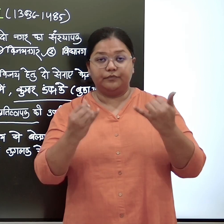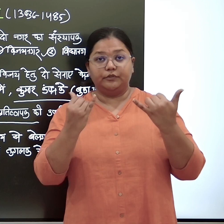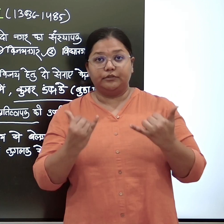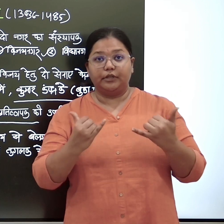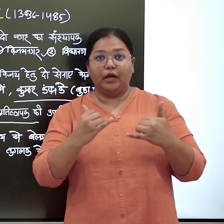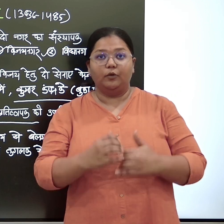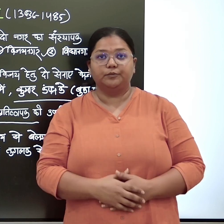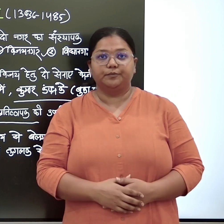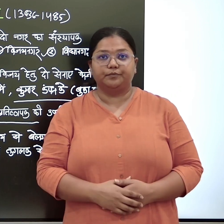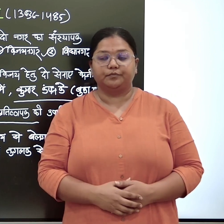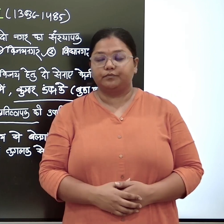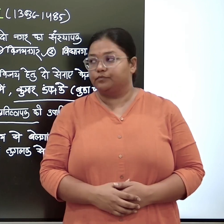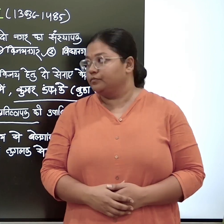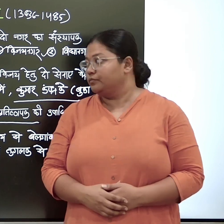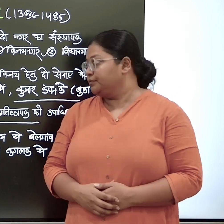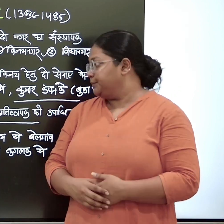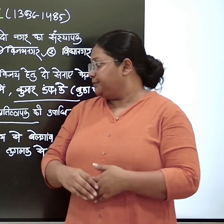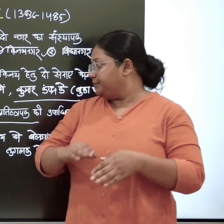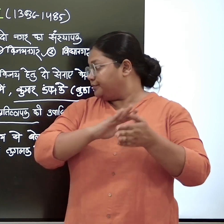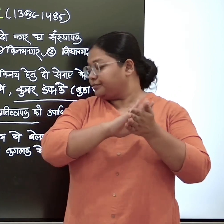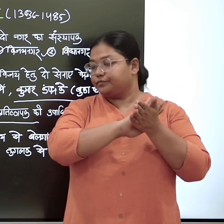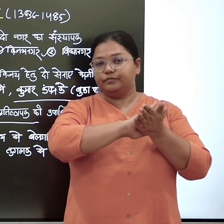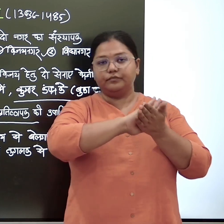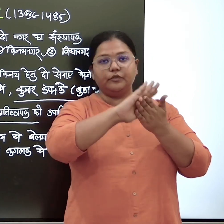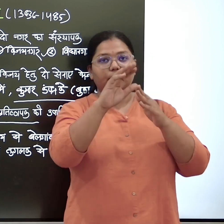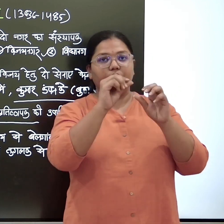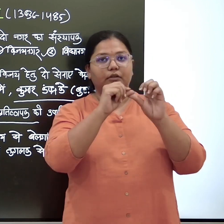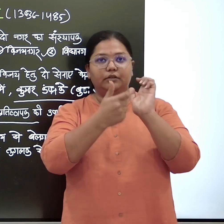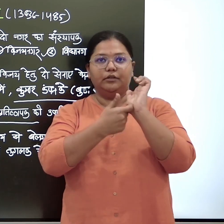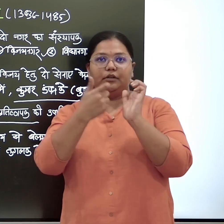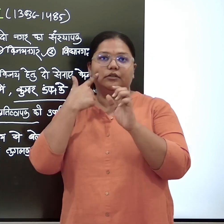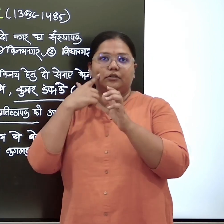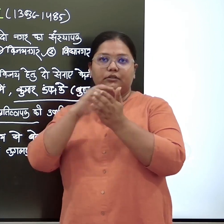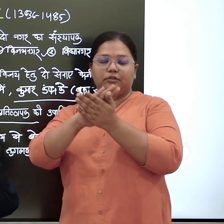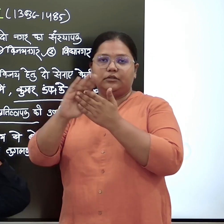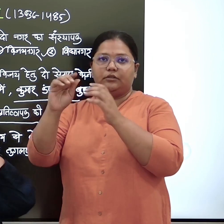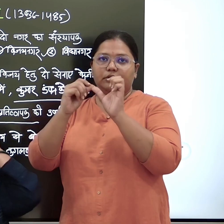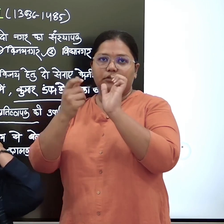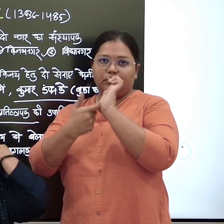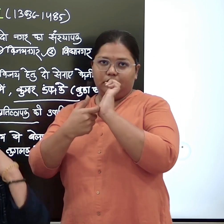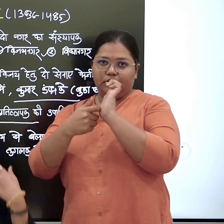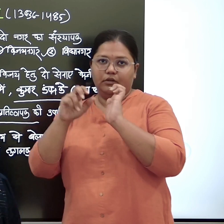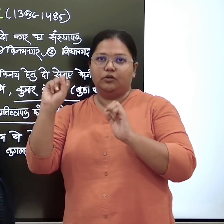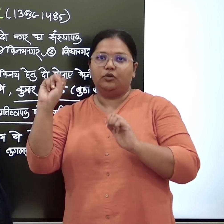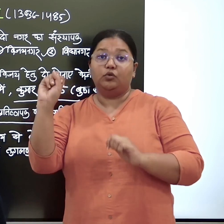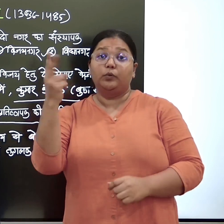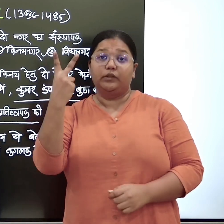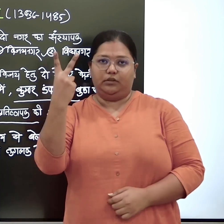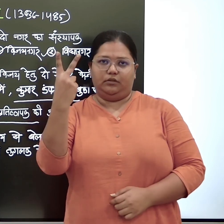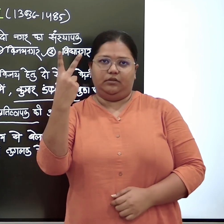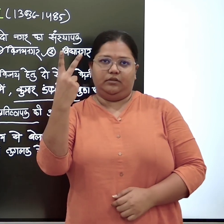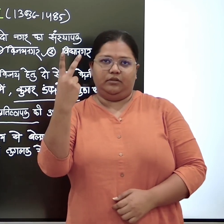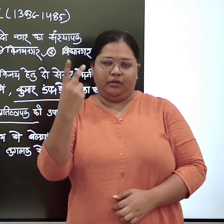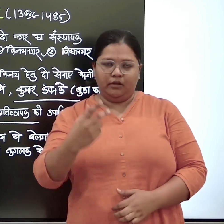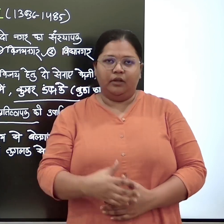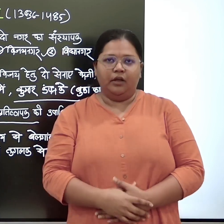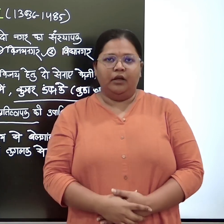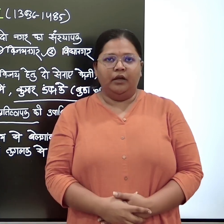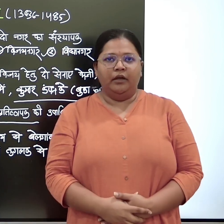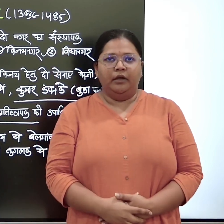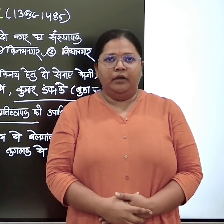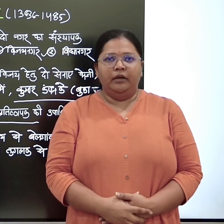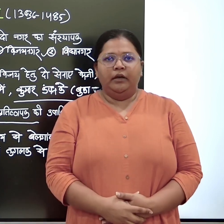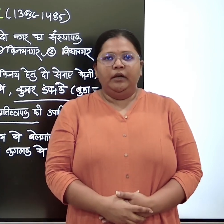का पुत्र था, ठीक है। हरिहर द्वितीय जो है वो बुक्का का पुत्र था। ये फिरोज